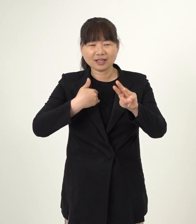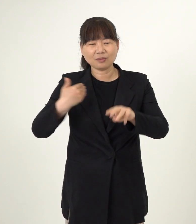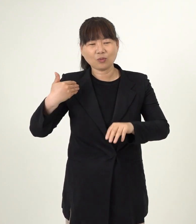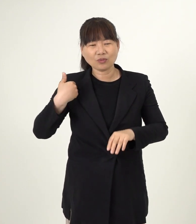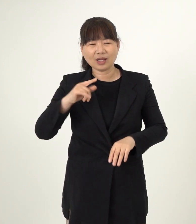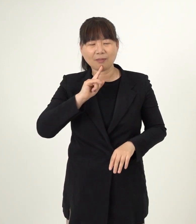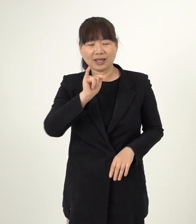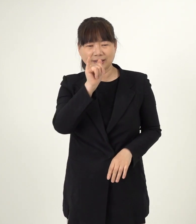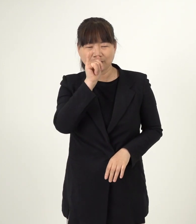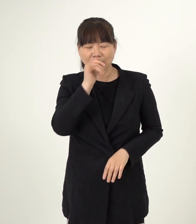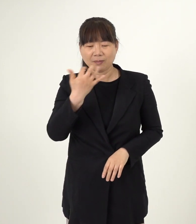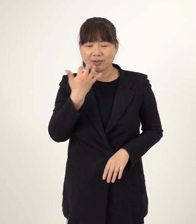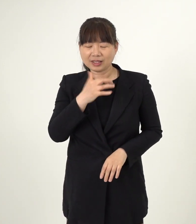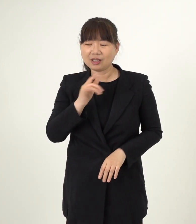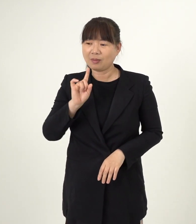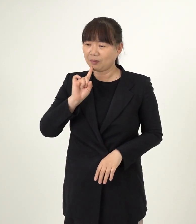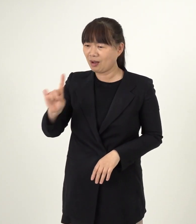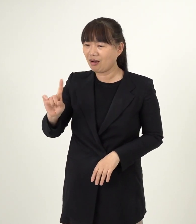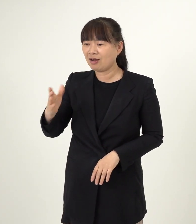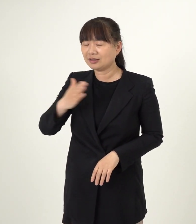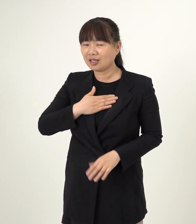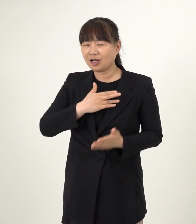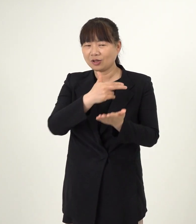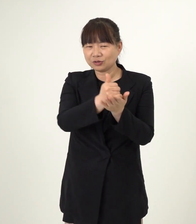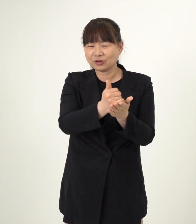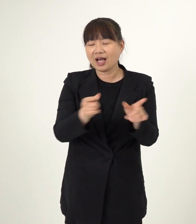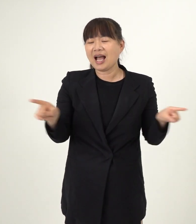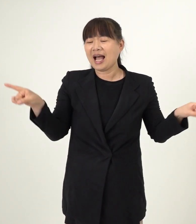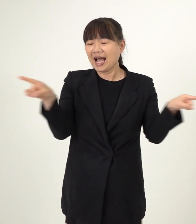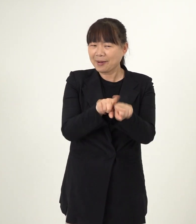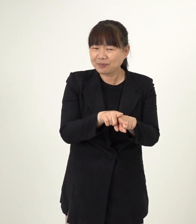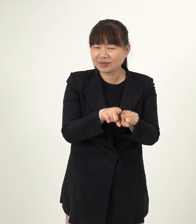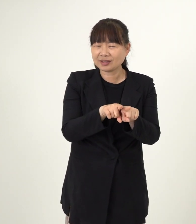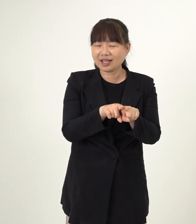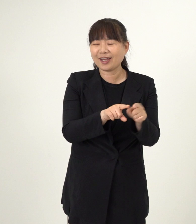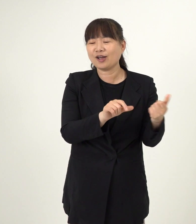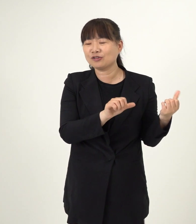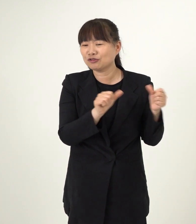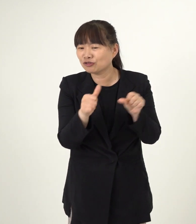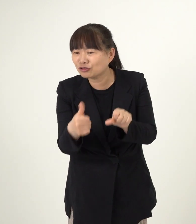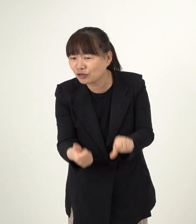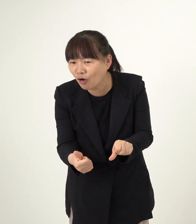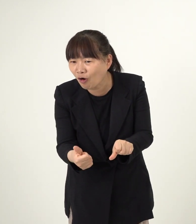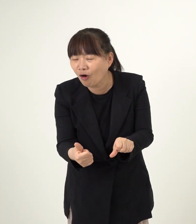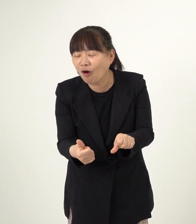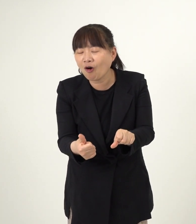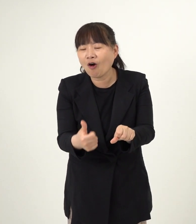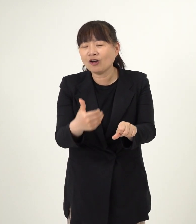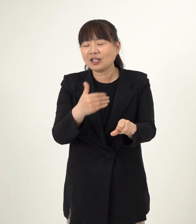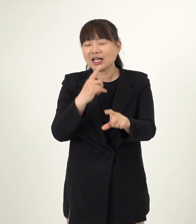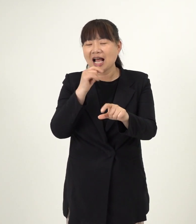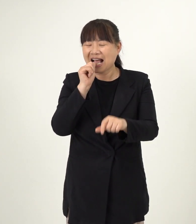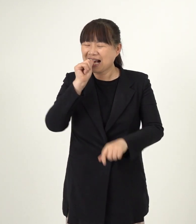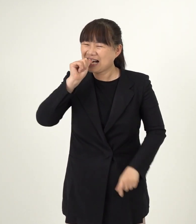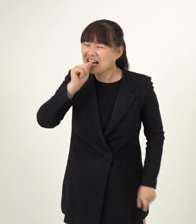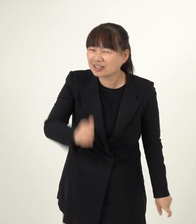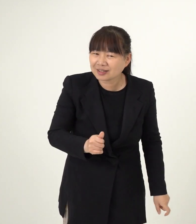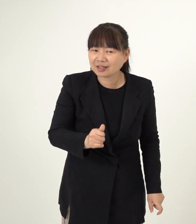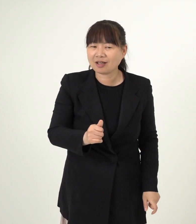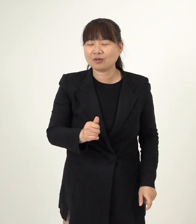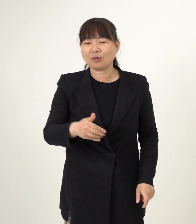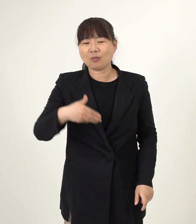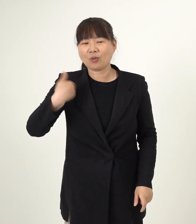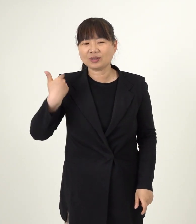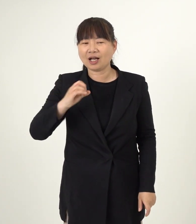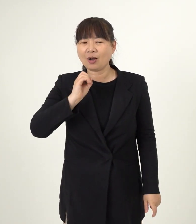부인하리라. 베드로가 이르다 내가 주와 함께 죽을지언정. 함께 죽을지언정.